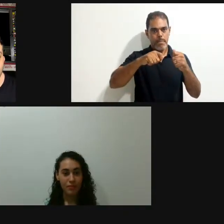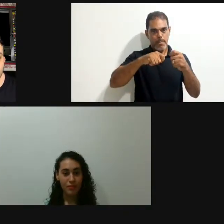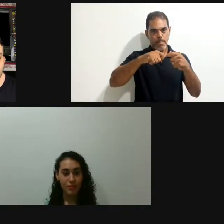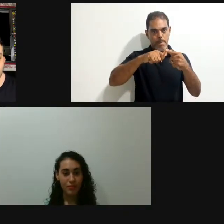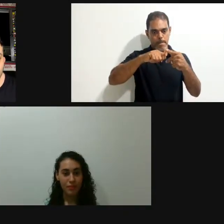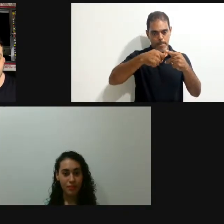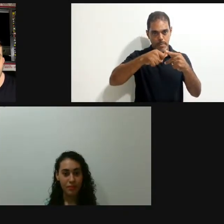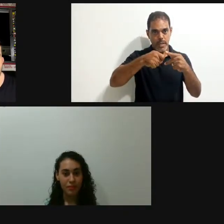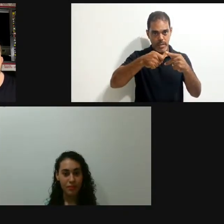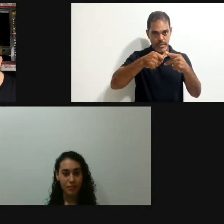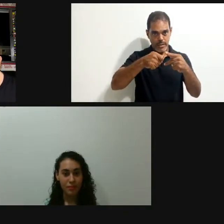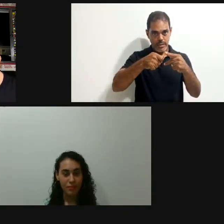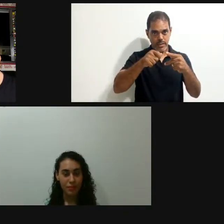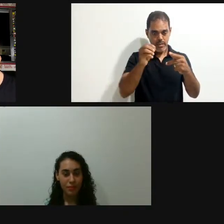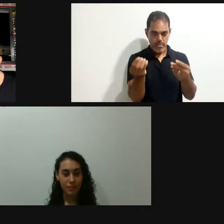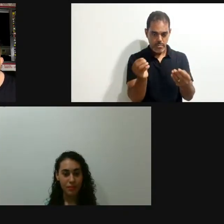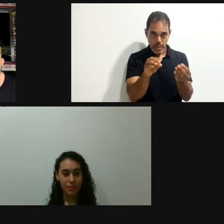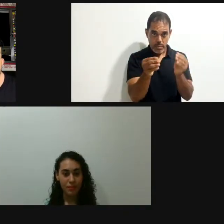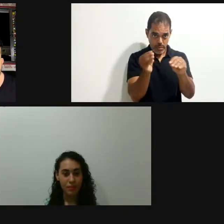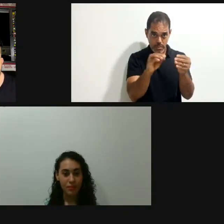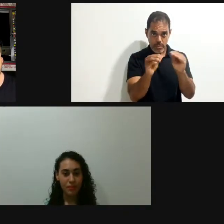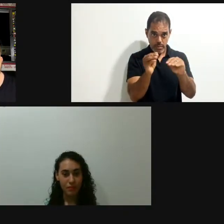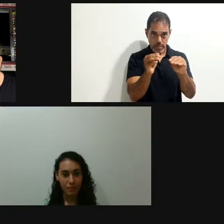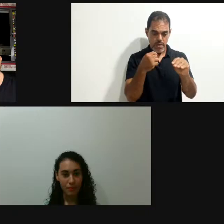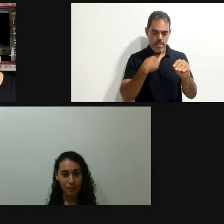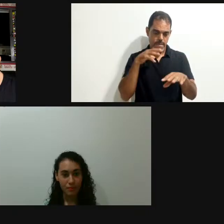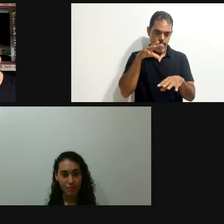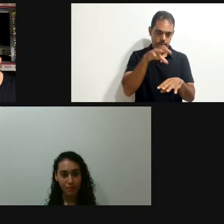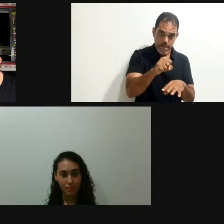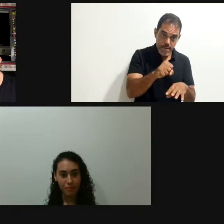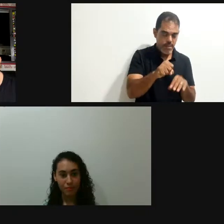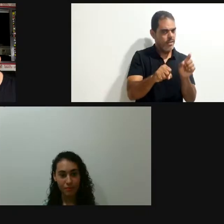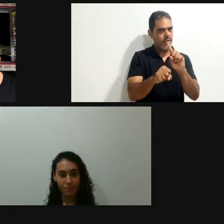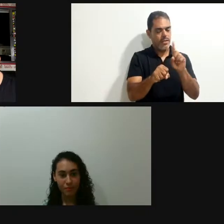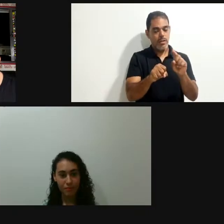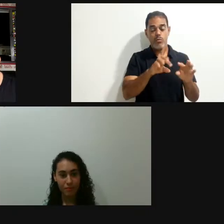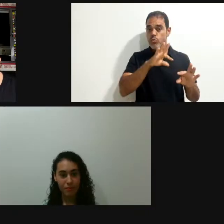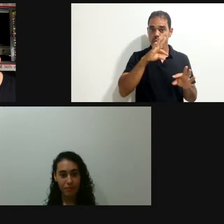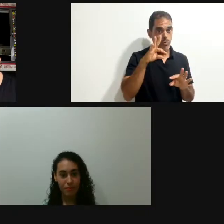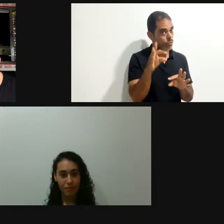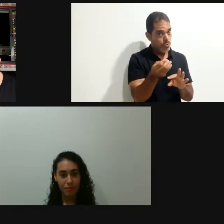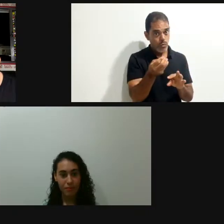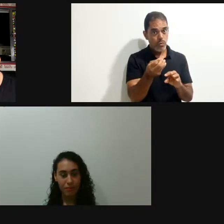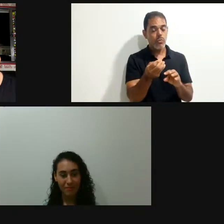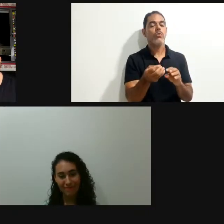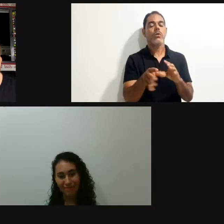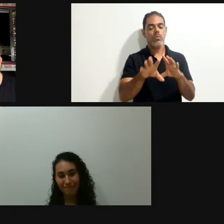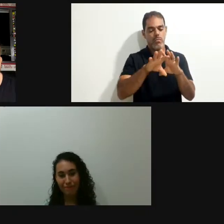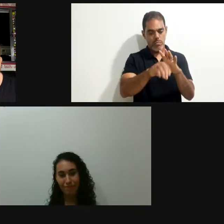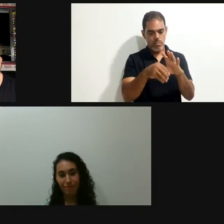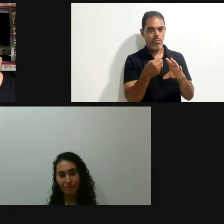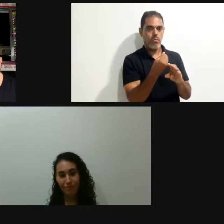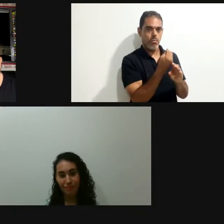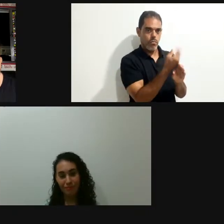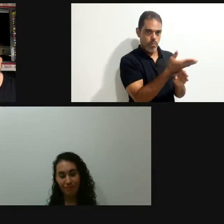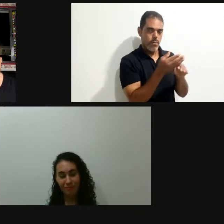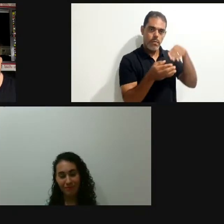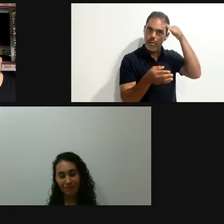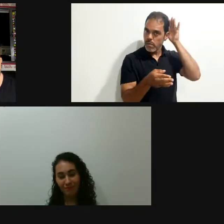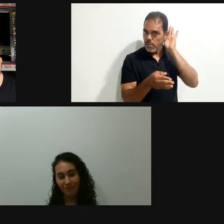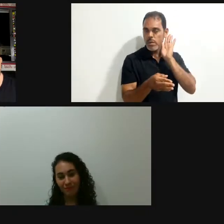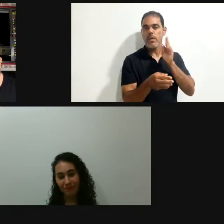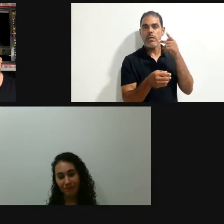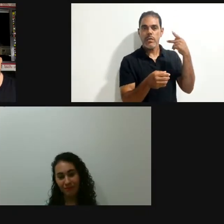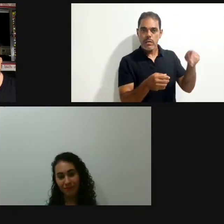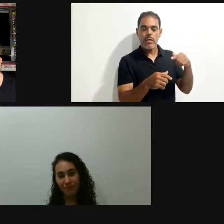vir para mim. Eu vou destinar todo o valor que, caso vier, para a Bia, dar continuidade no trabalho dela do